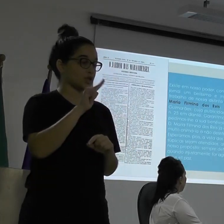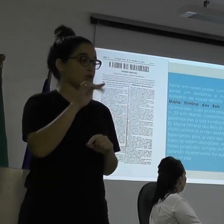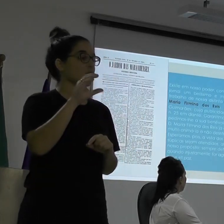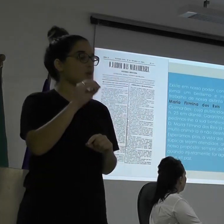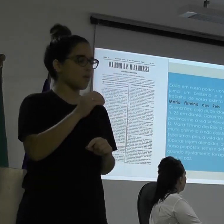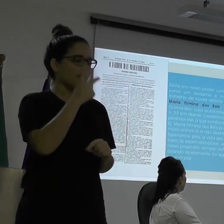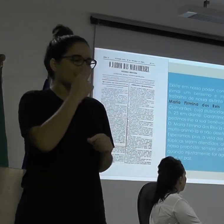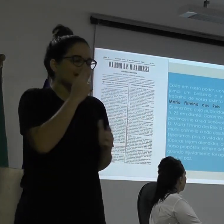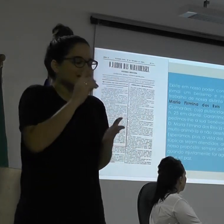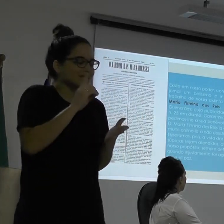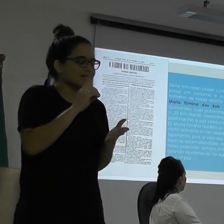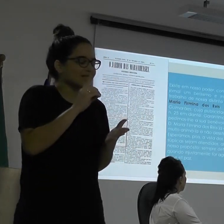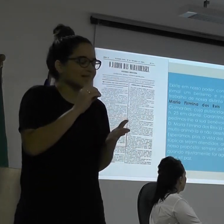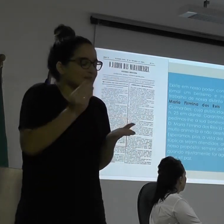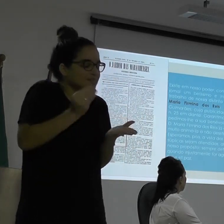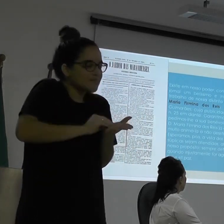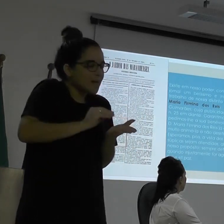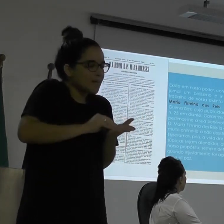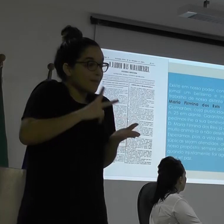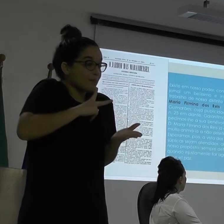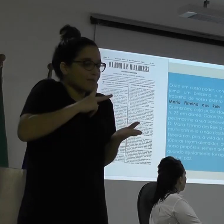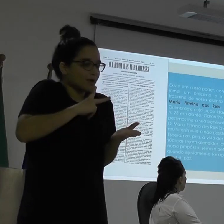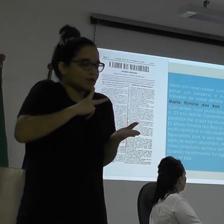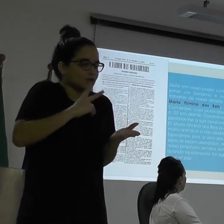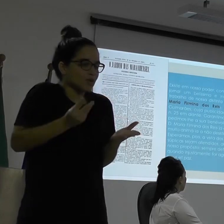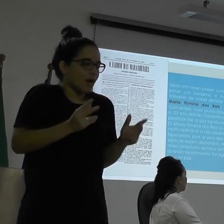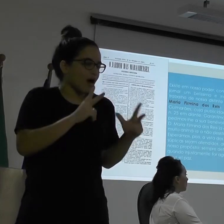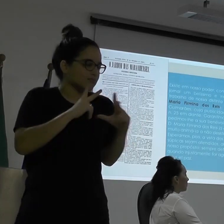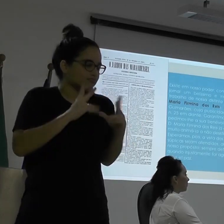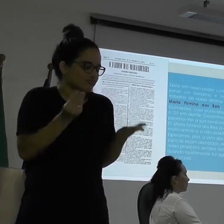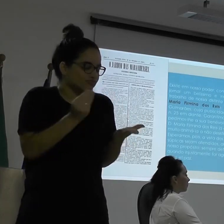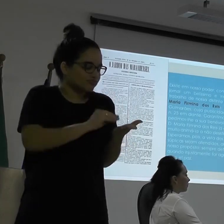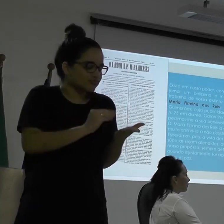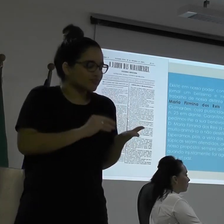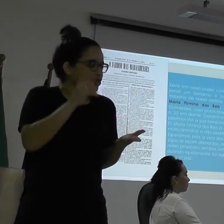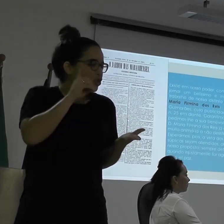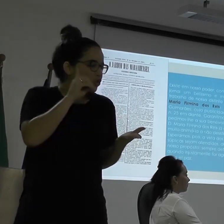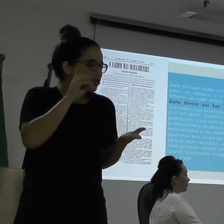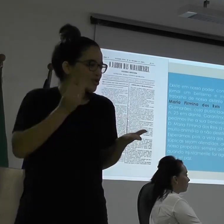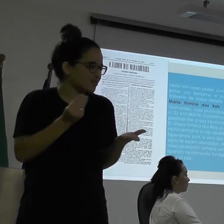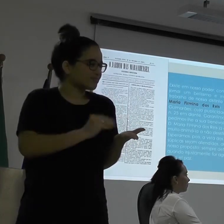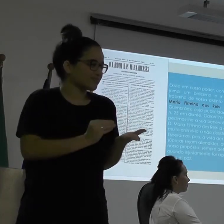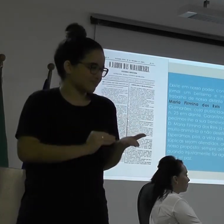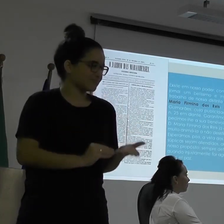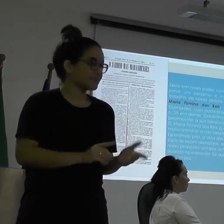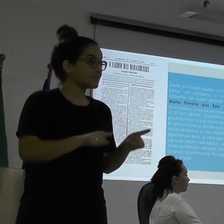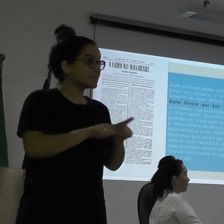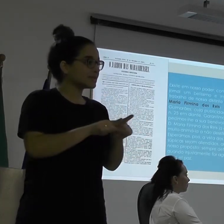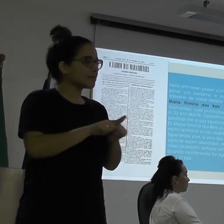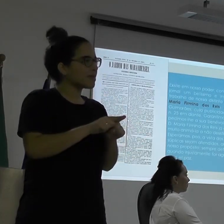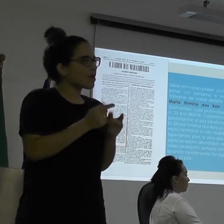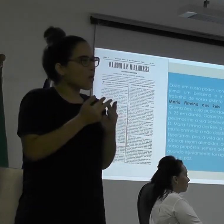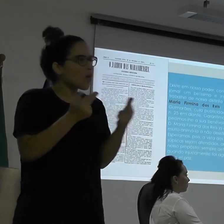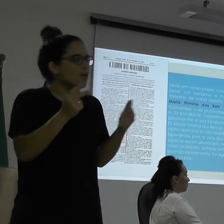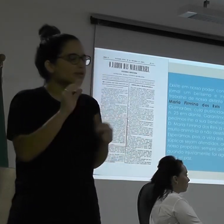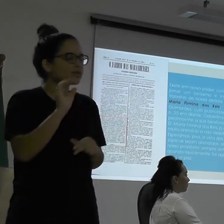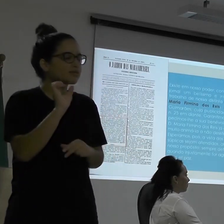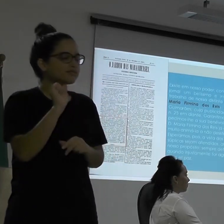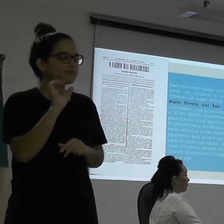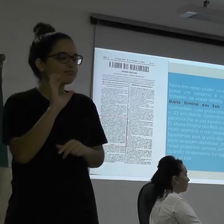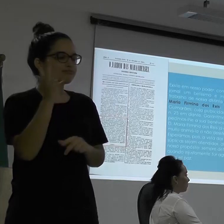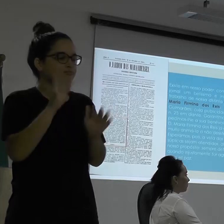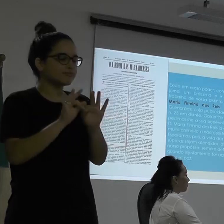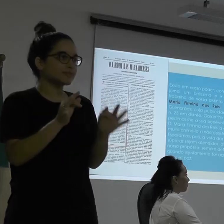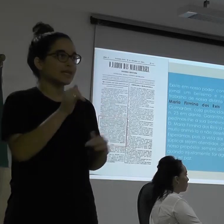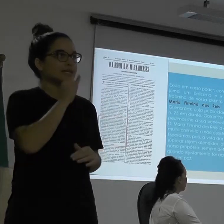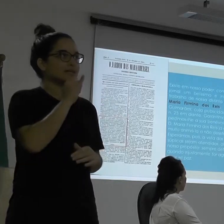teor de diário íntimo, com anotações não só dos seus status d'alma, mas ainda pequenos fatos, como, por exemplo, em